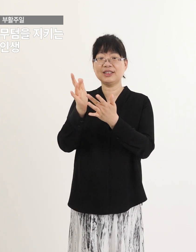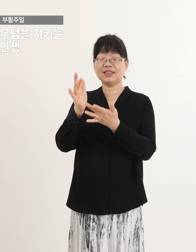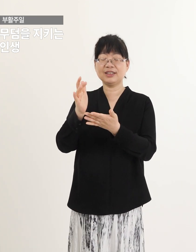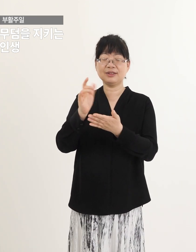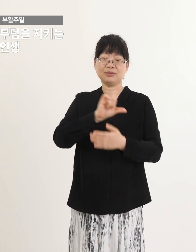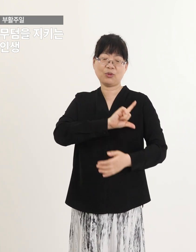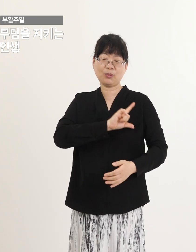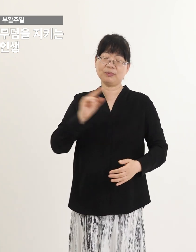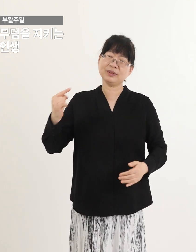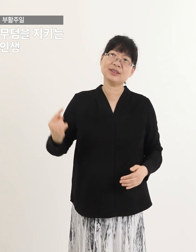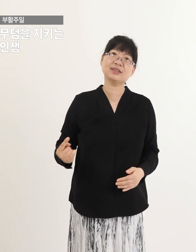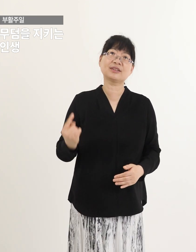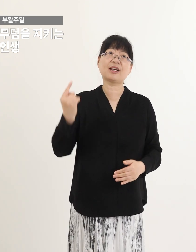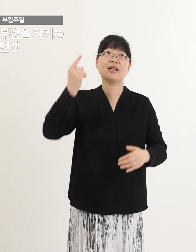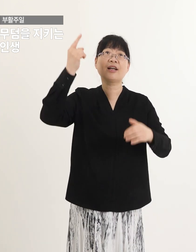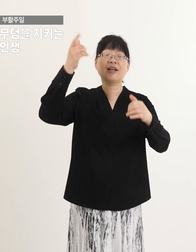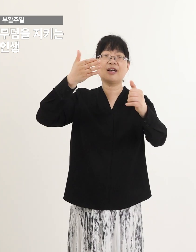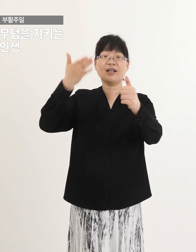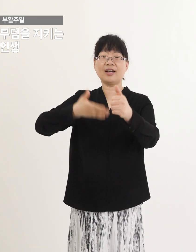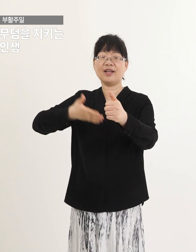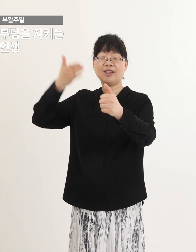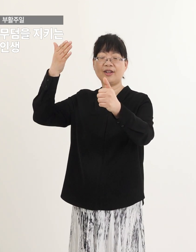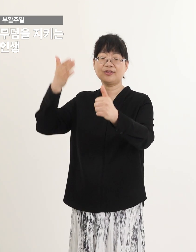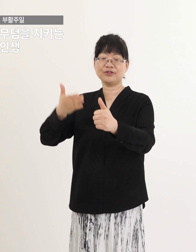예수님 높이세